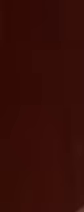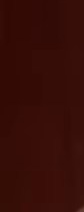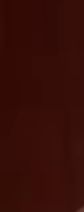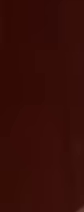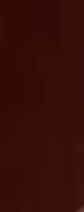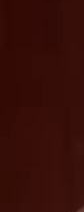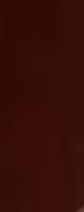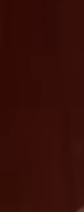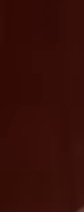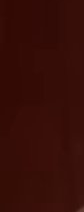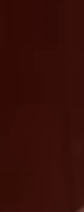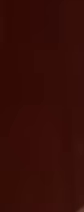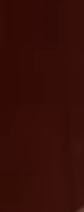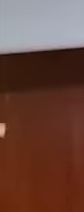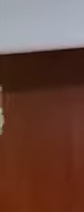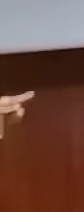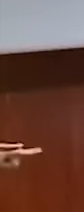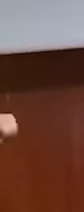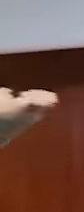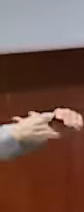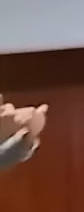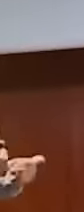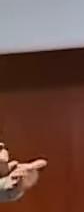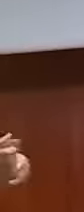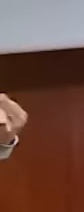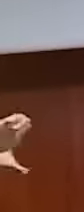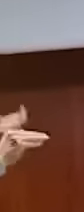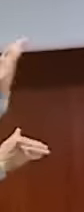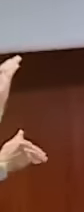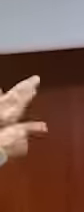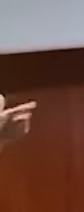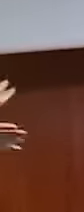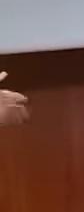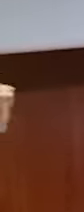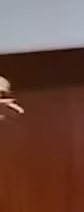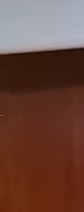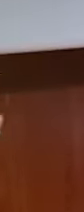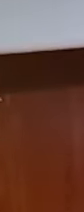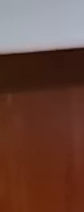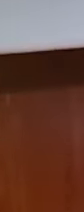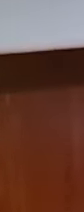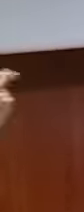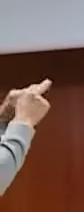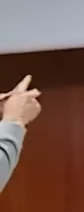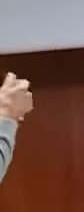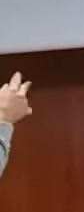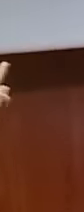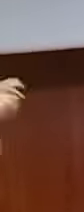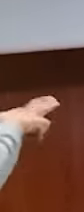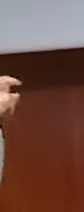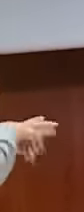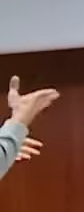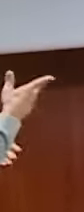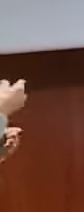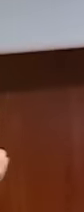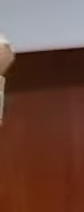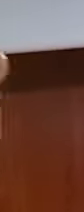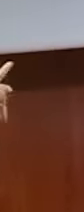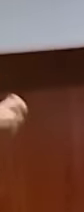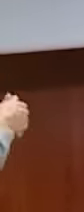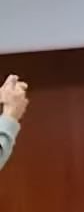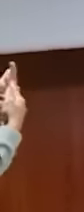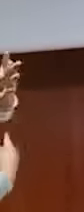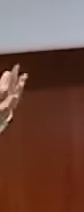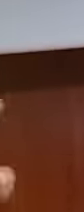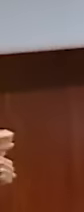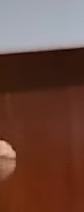mettre en place sur une plateforme type Gallica ici à la BNF ou sur un autre support et du coup les rendre accessibles